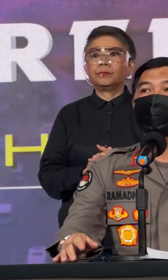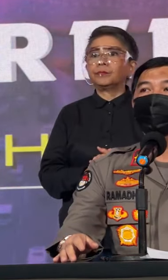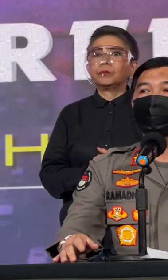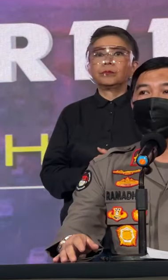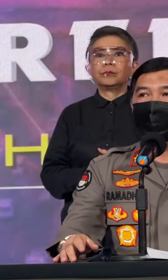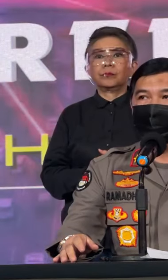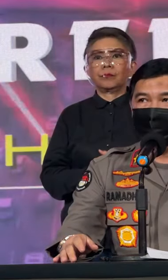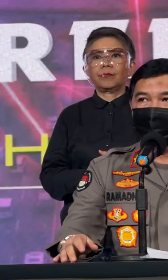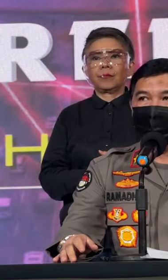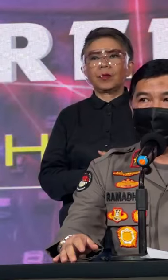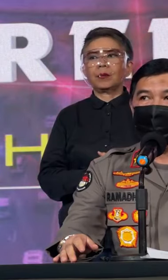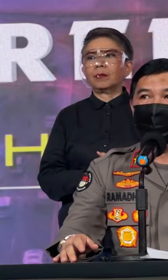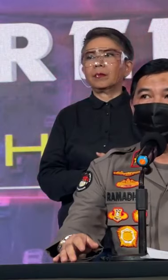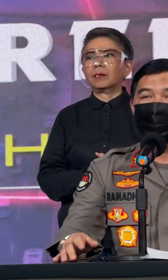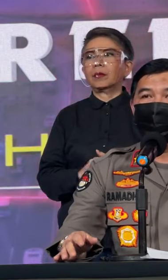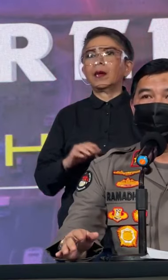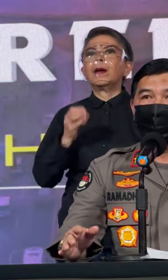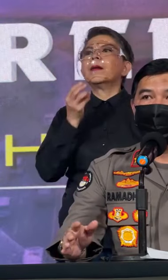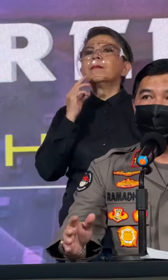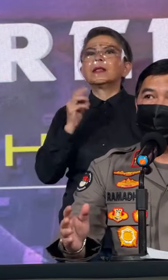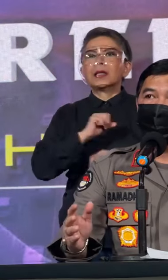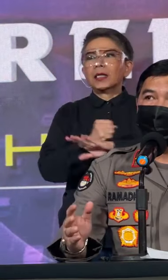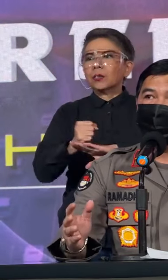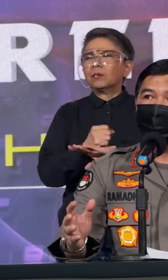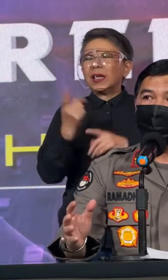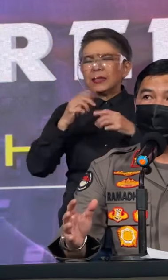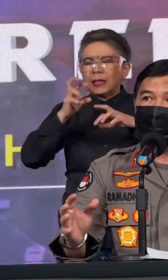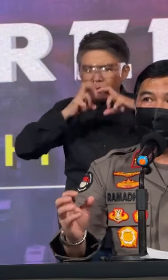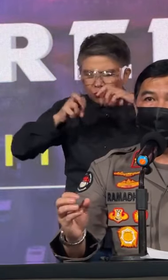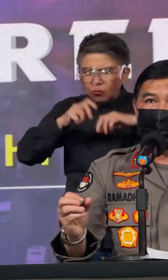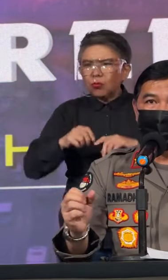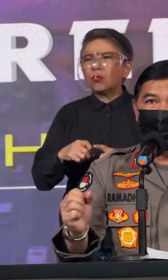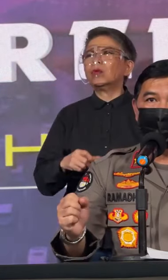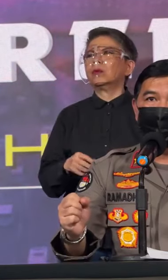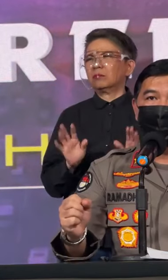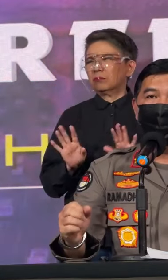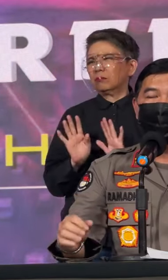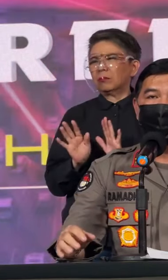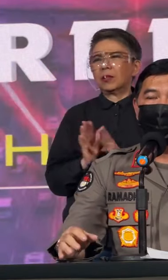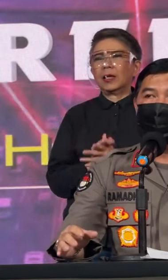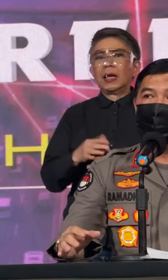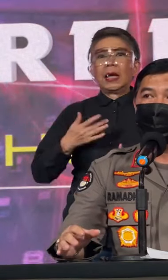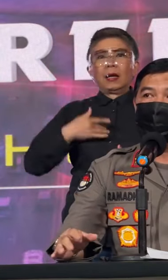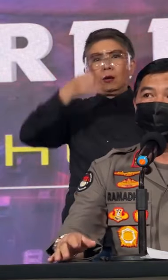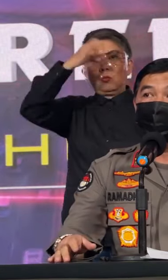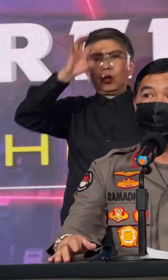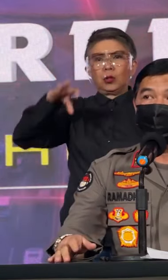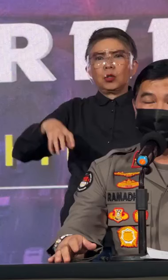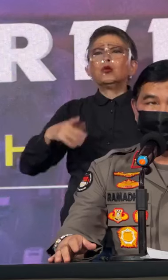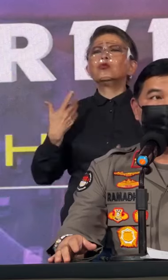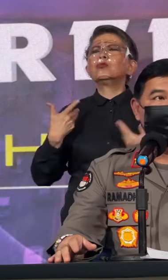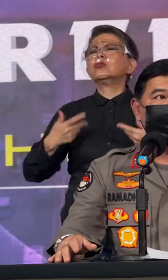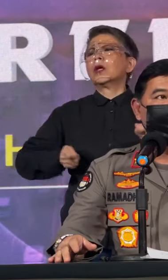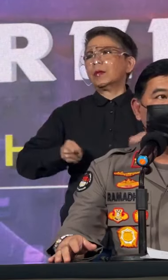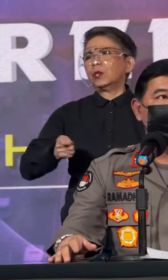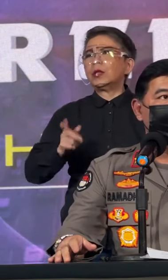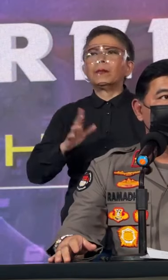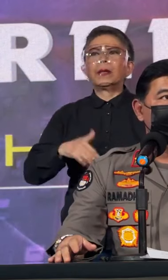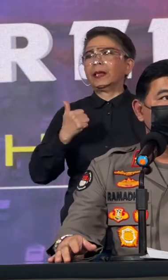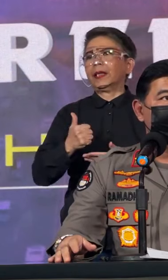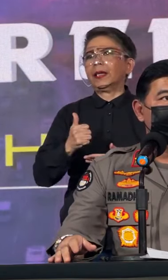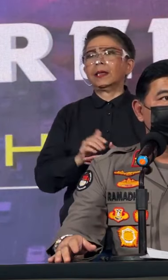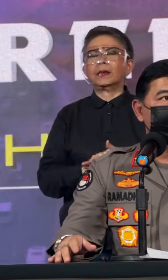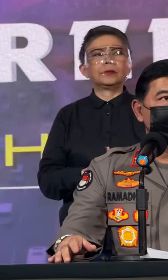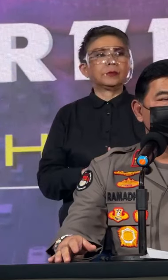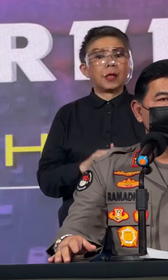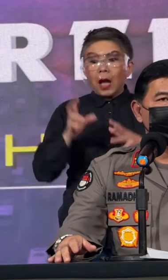Masih dalam pendalaman ya. Sekali lagi ini yang terpenting kita Polda mengendalikan situasi dulu. Pak,